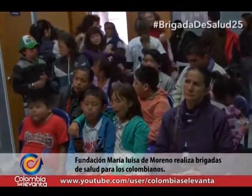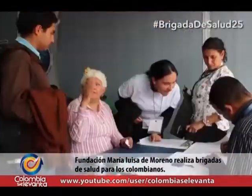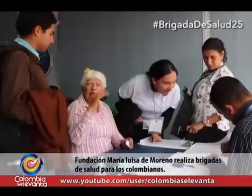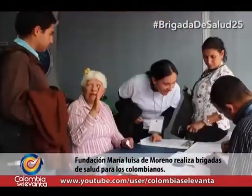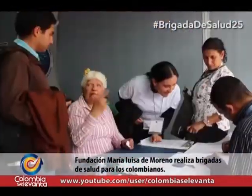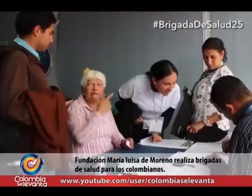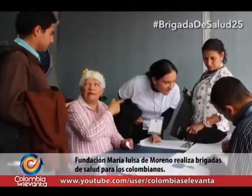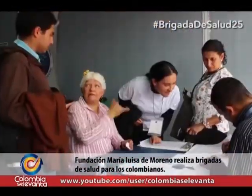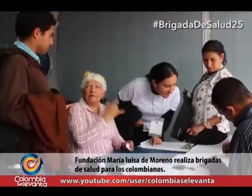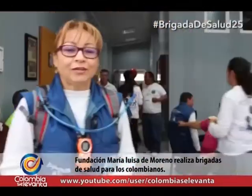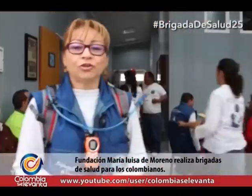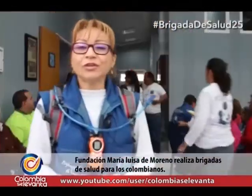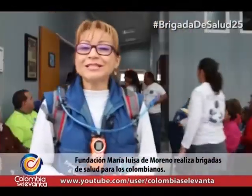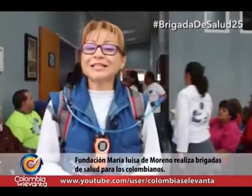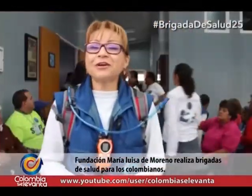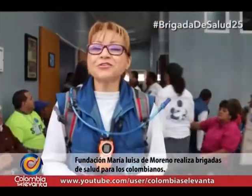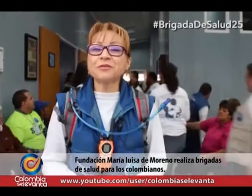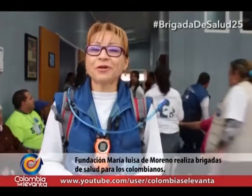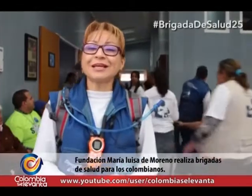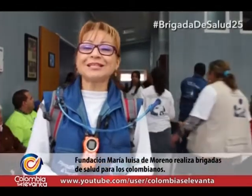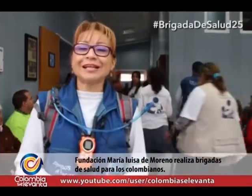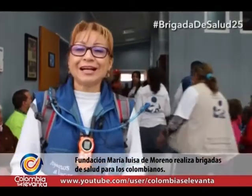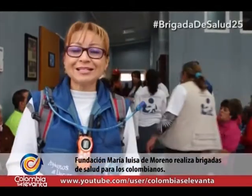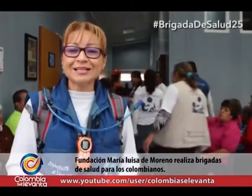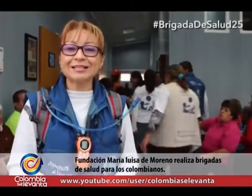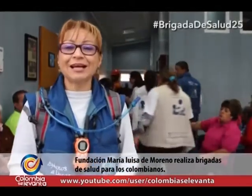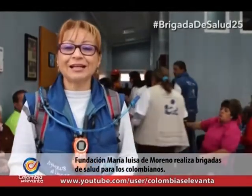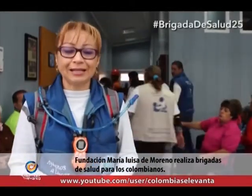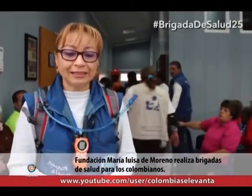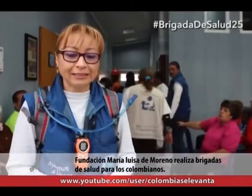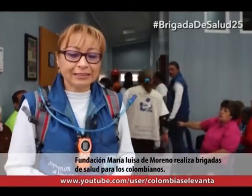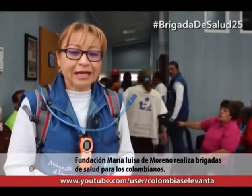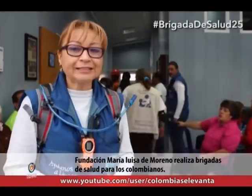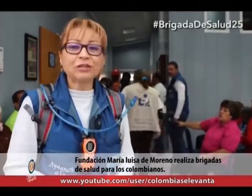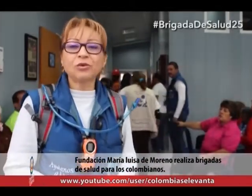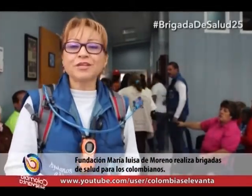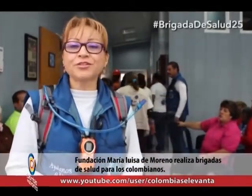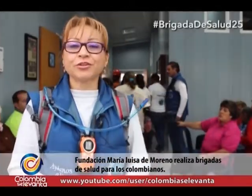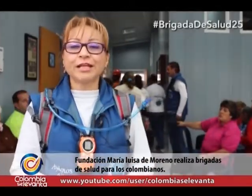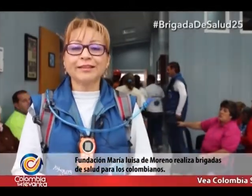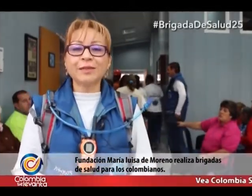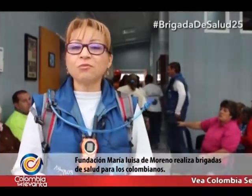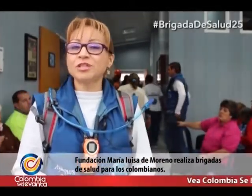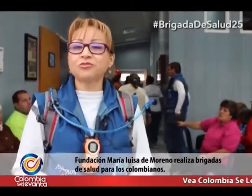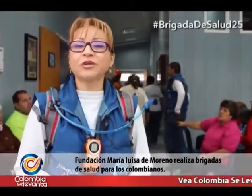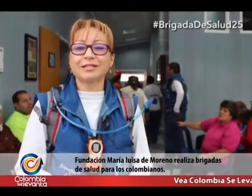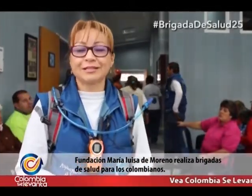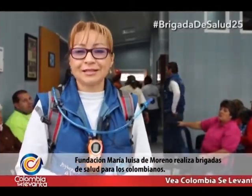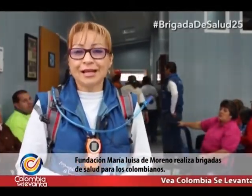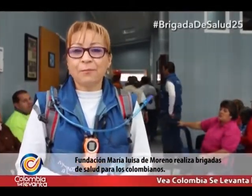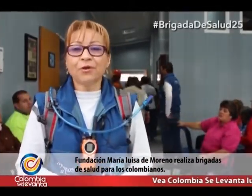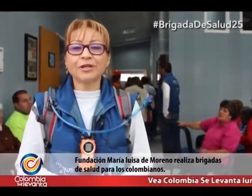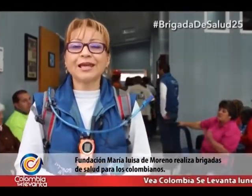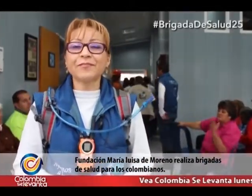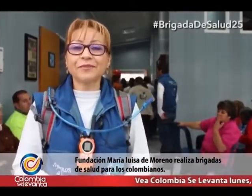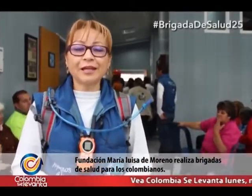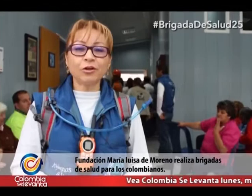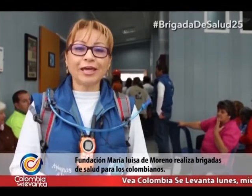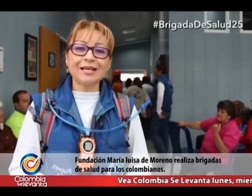adultos mayores. Todo este trabajo se puede hacer gracias a la articulación de muchas fuerzas, porque lo que